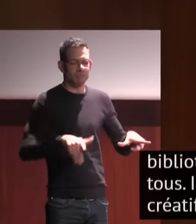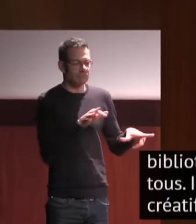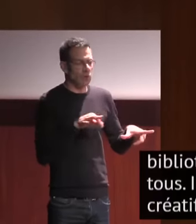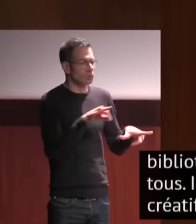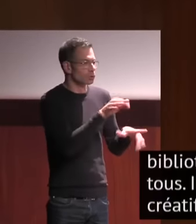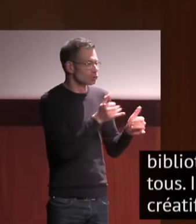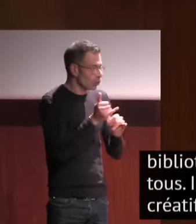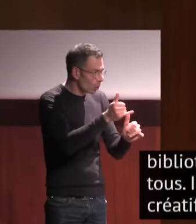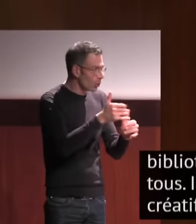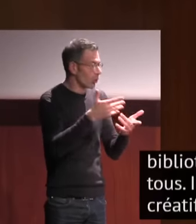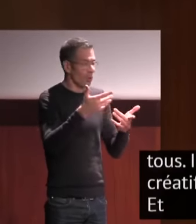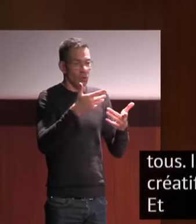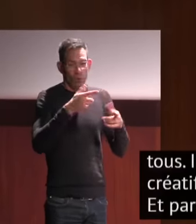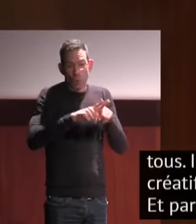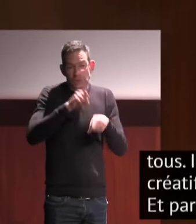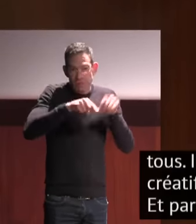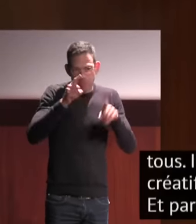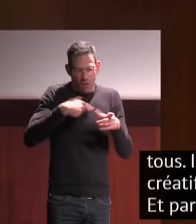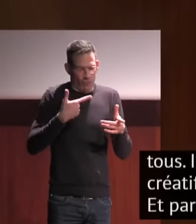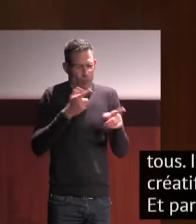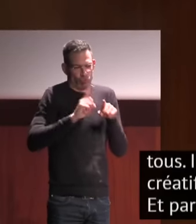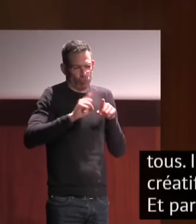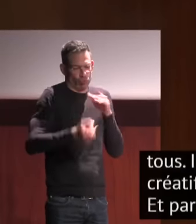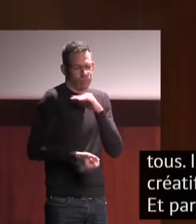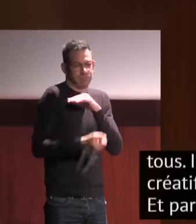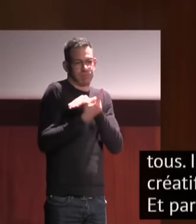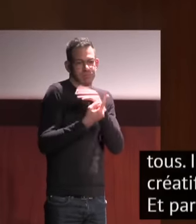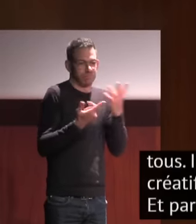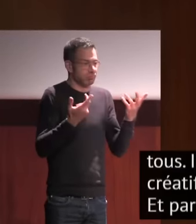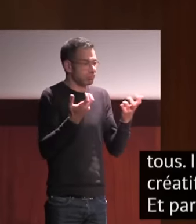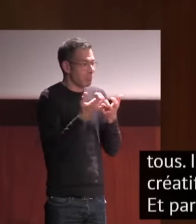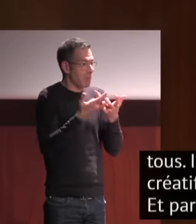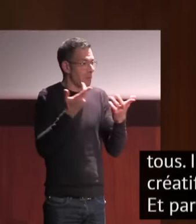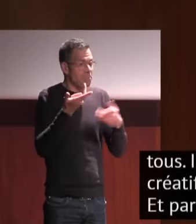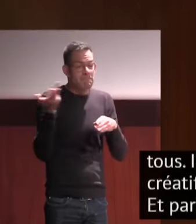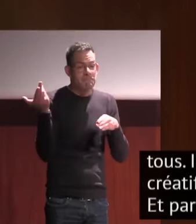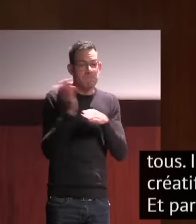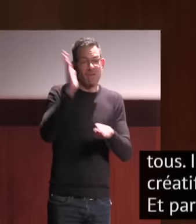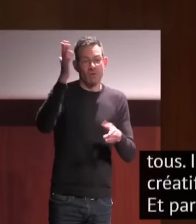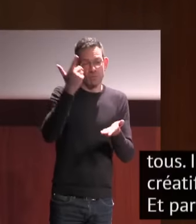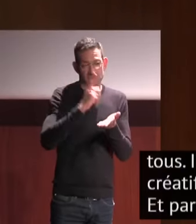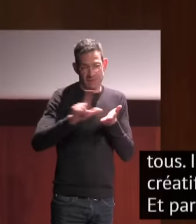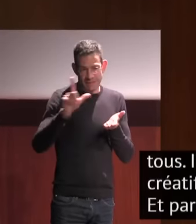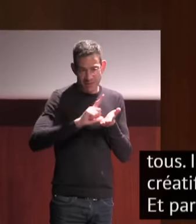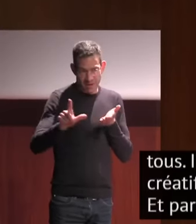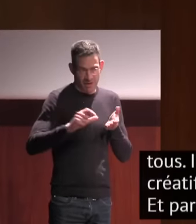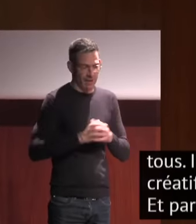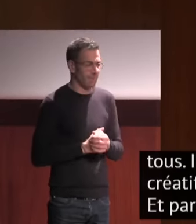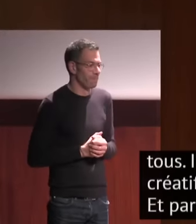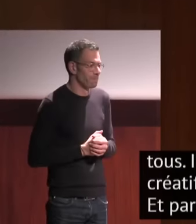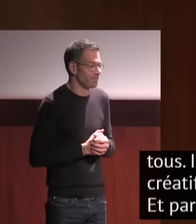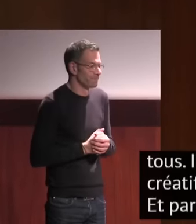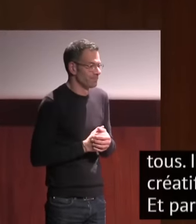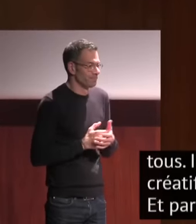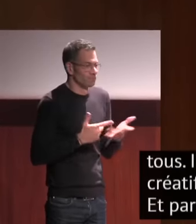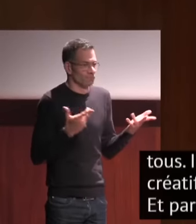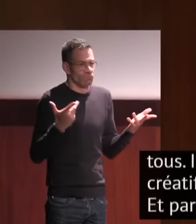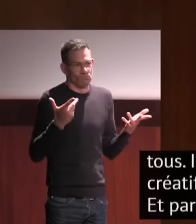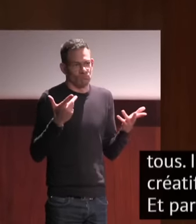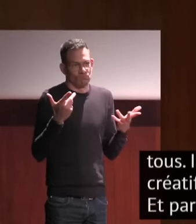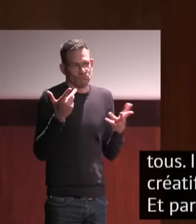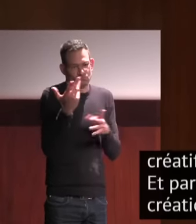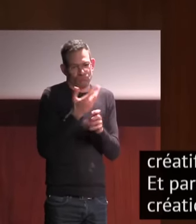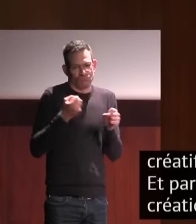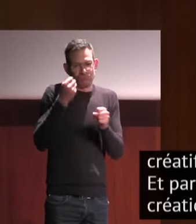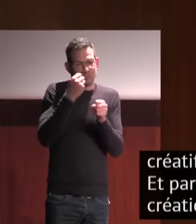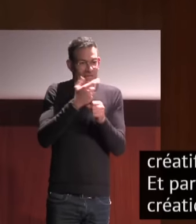et parfois des drôles d'objets, des performances qu'on appelle des performances littéraires, des créations un peu faites